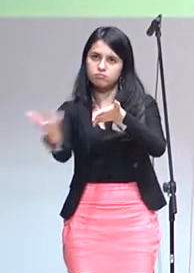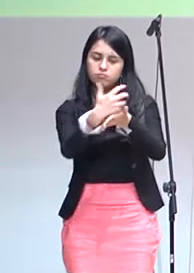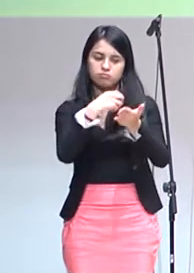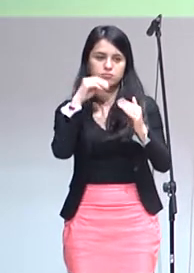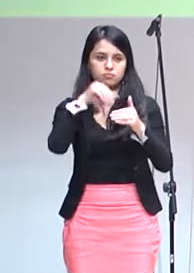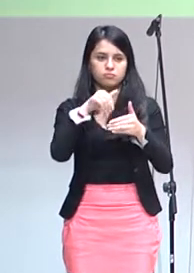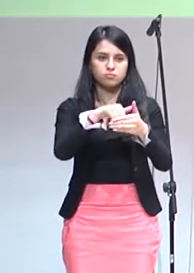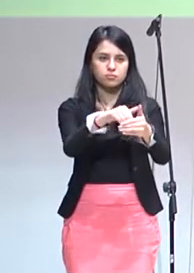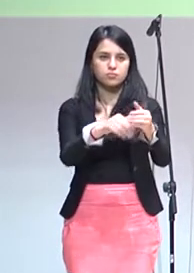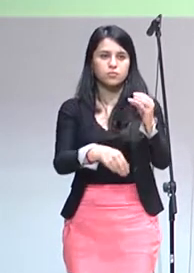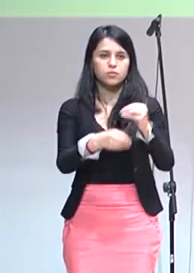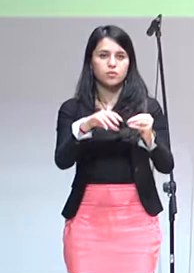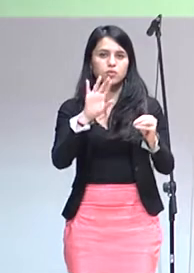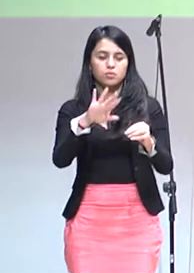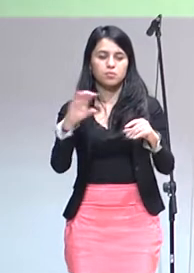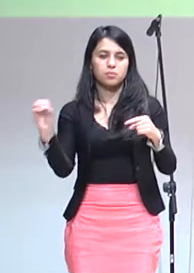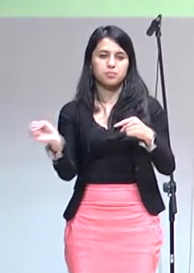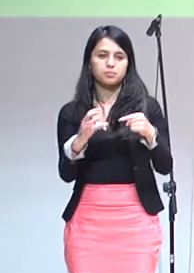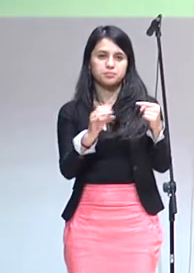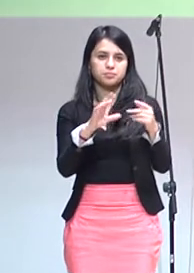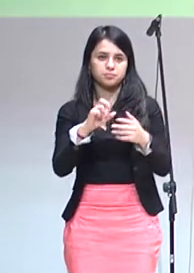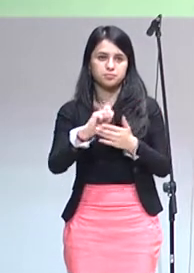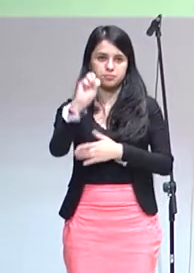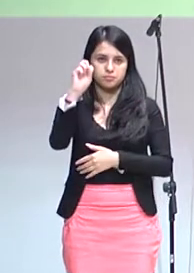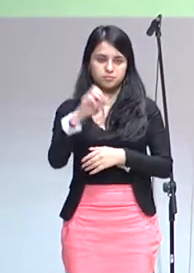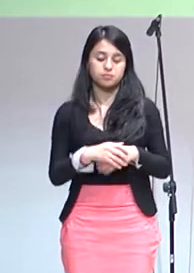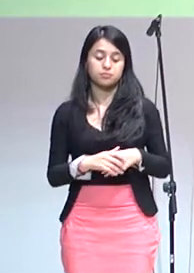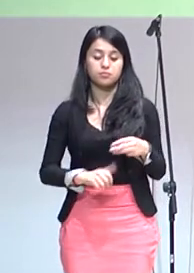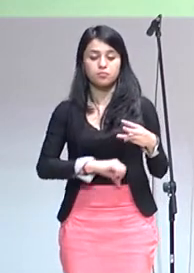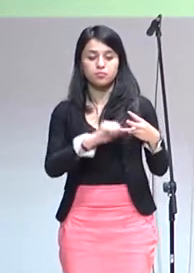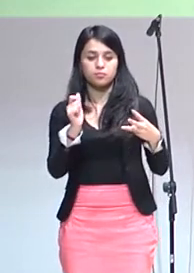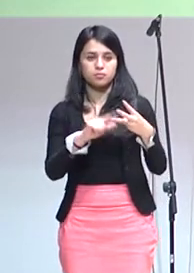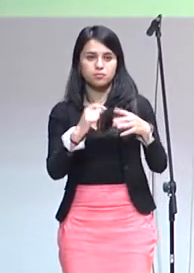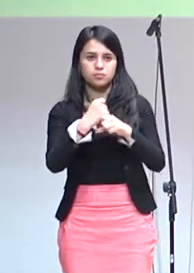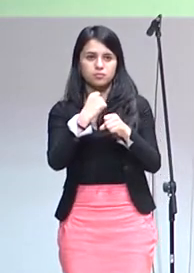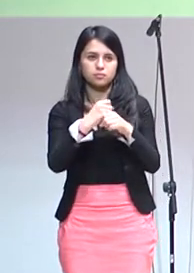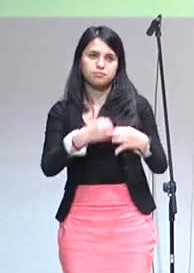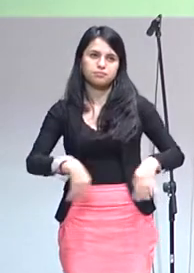el lazareto de Cañuel Oro. Y el otro trabajo que se hizo, que fue fundamental